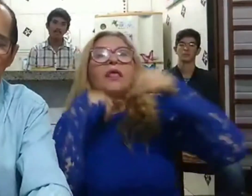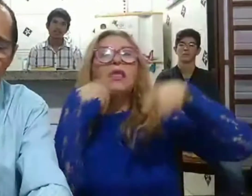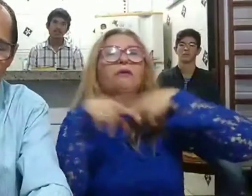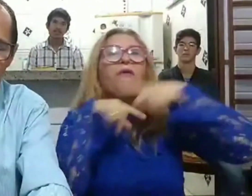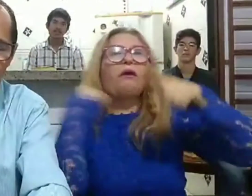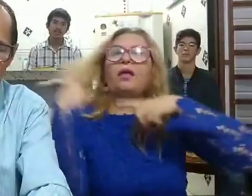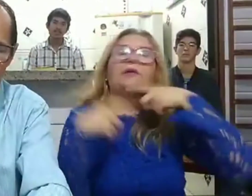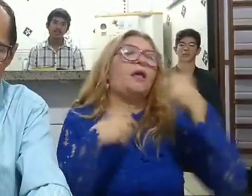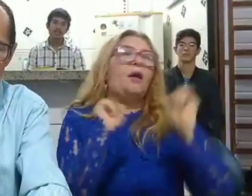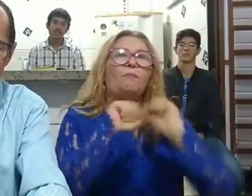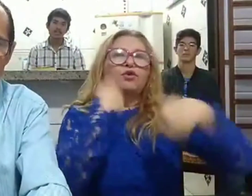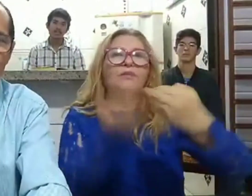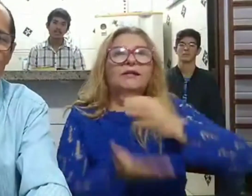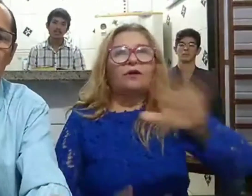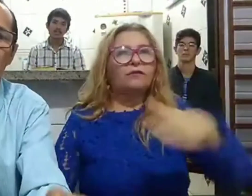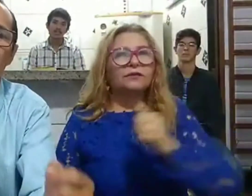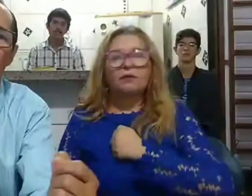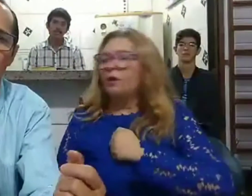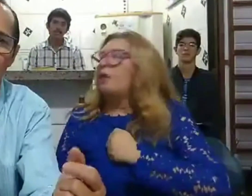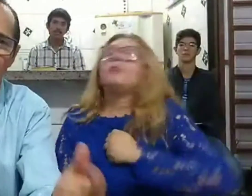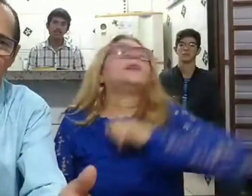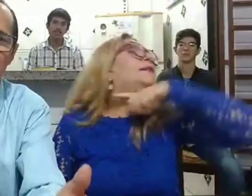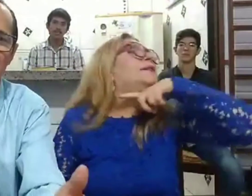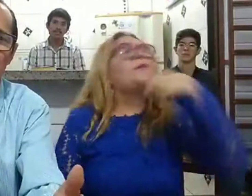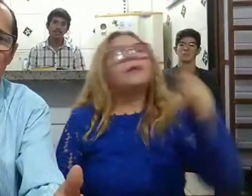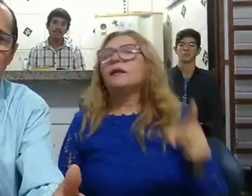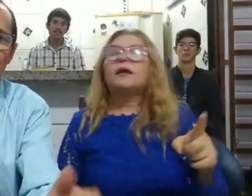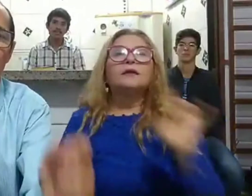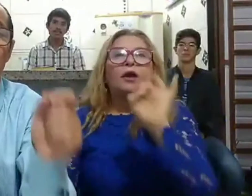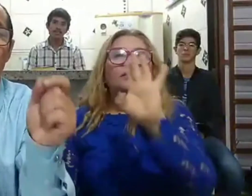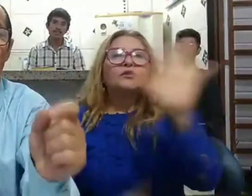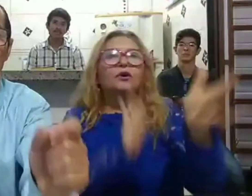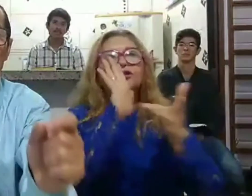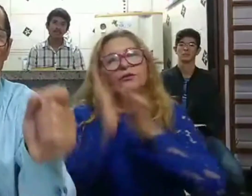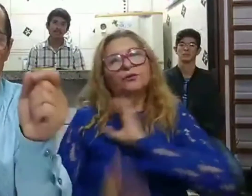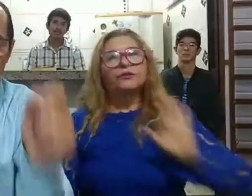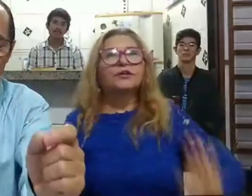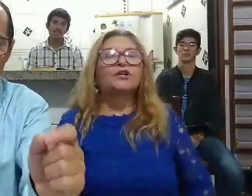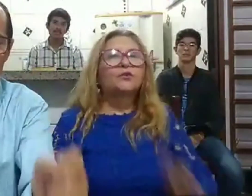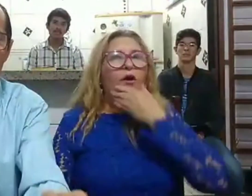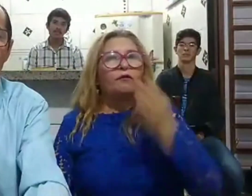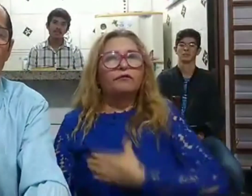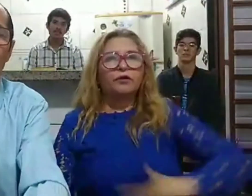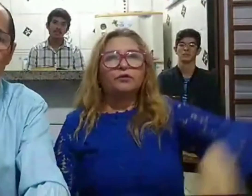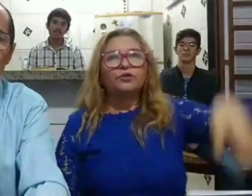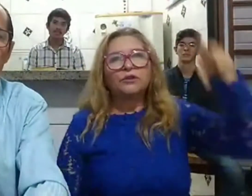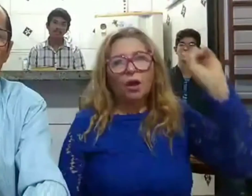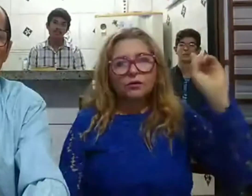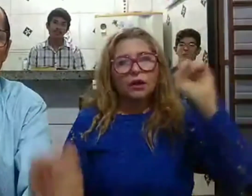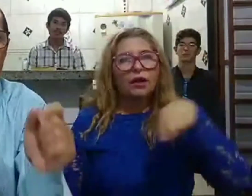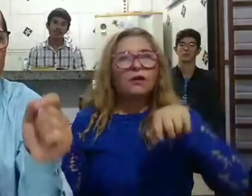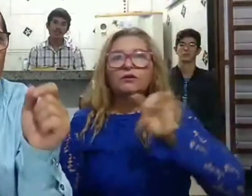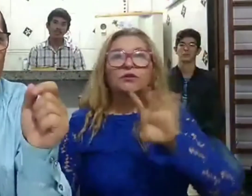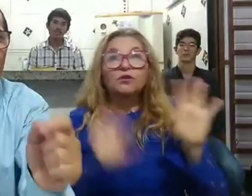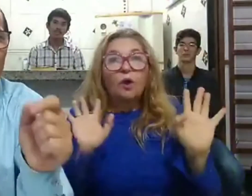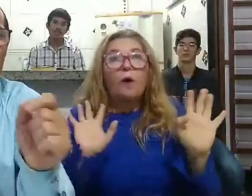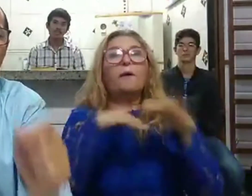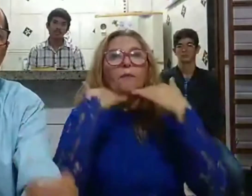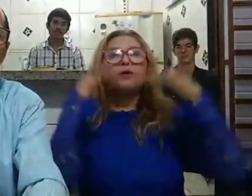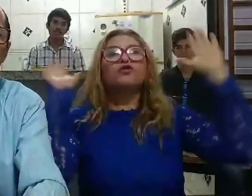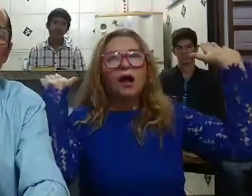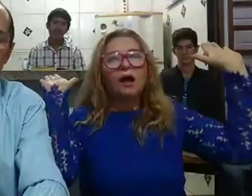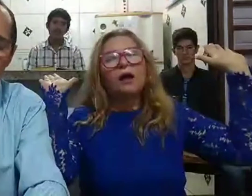uma outra pessoa deste mundo pode salvar quem quer que seja. Somente Jesus, o Filho de Deus, aquele que morreu